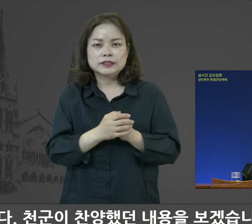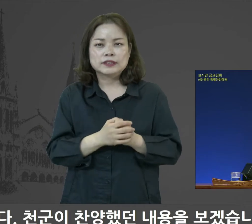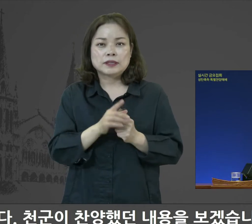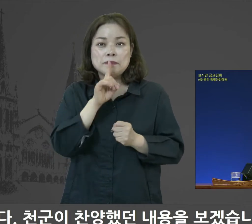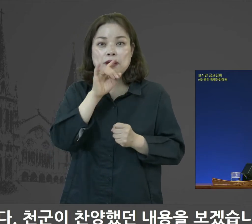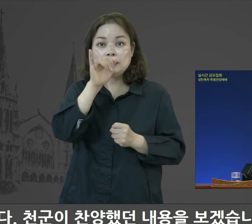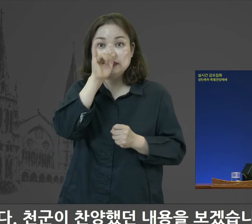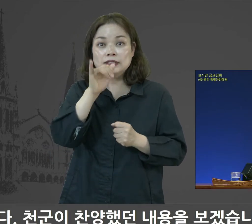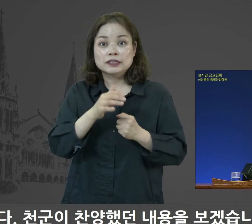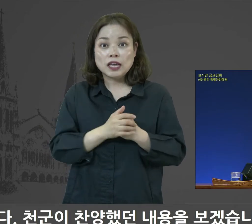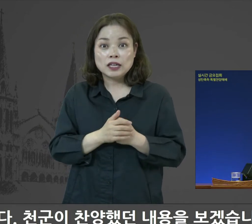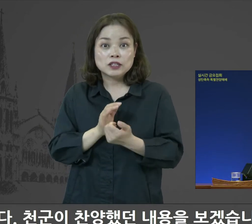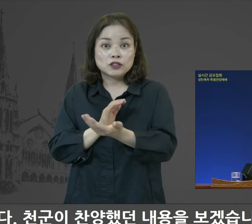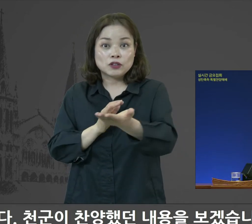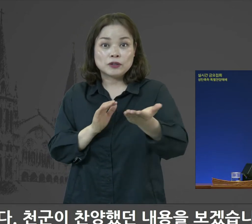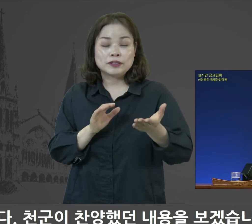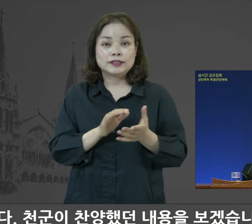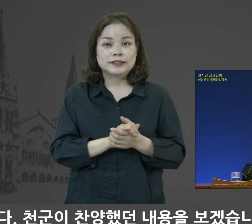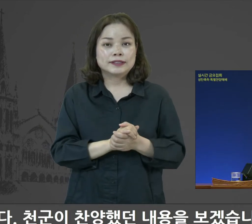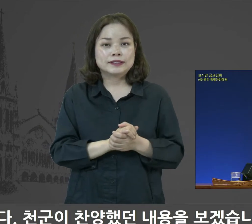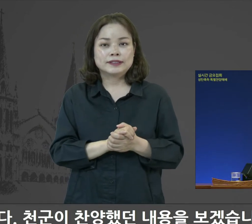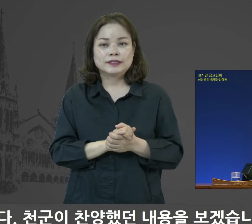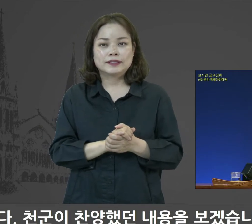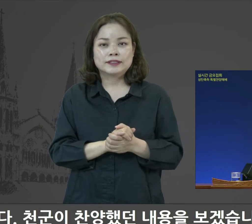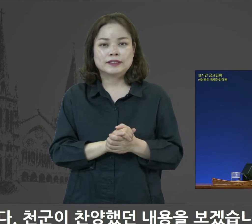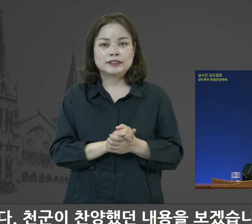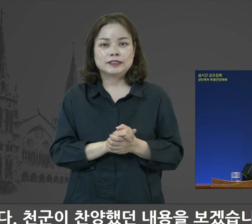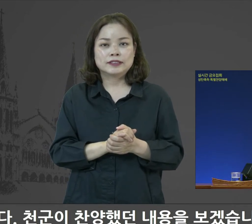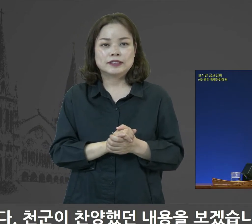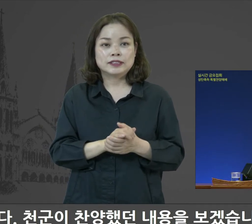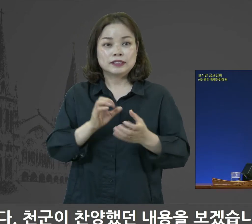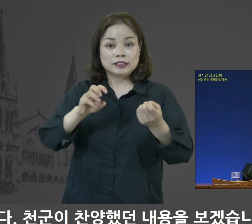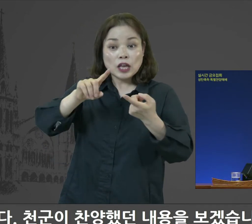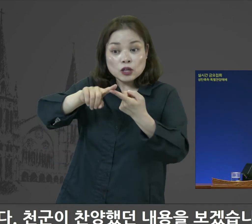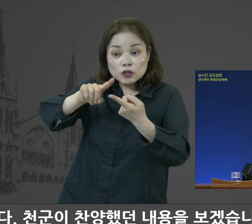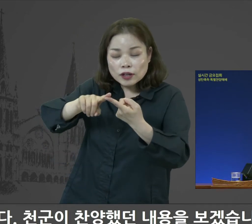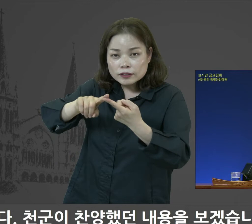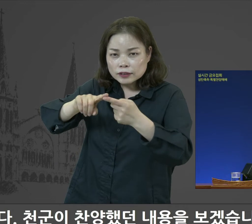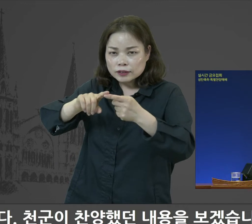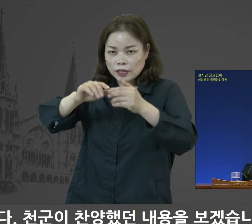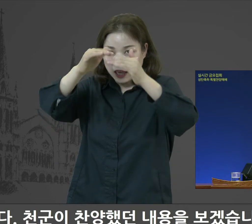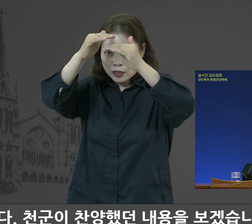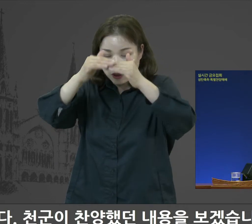일어나고 있습니다. 여러분 이제 절 따라오시면서 대꾸의 내용들을